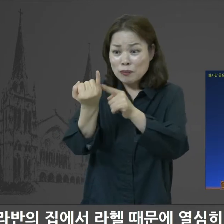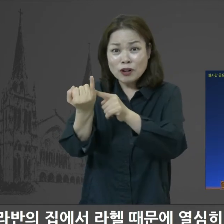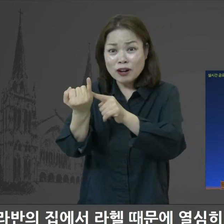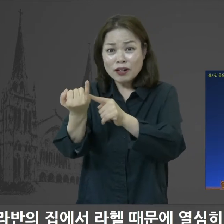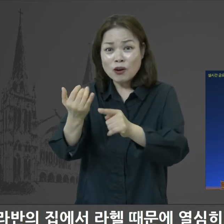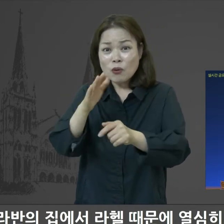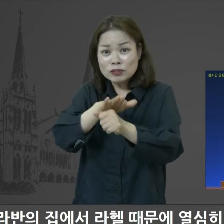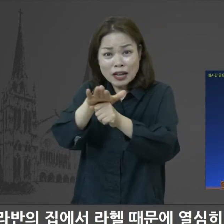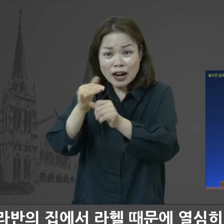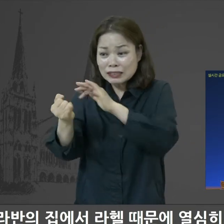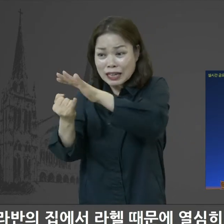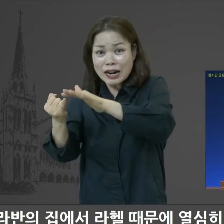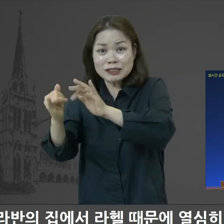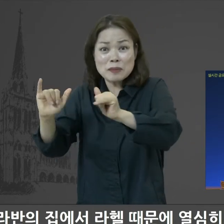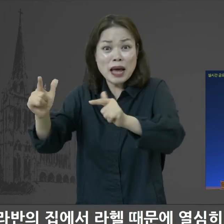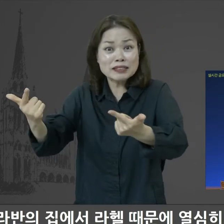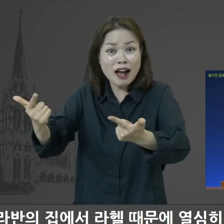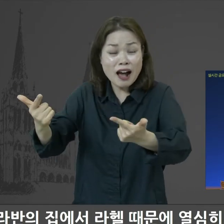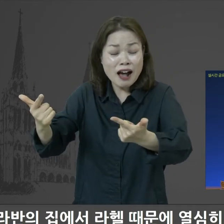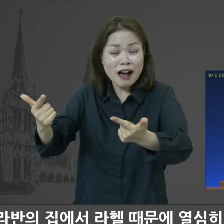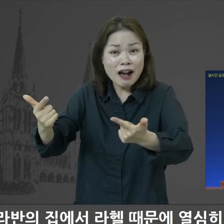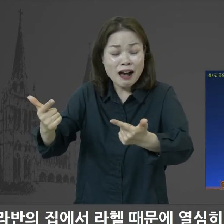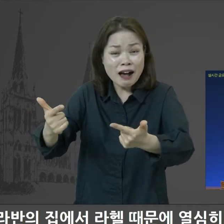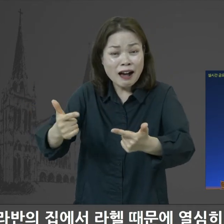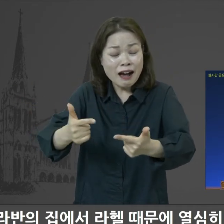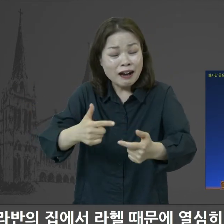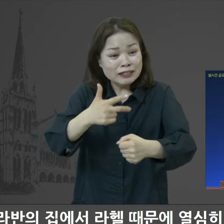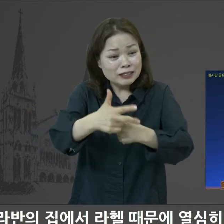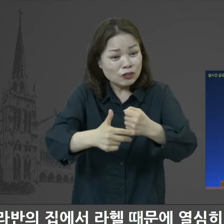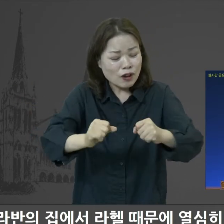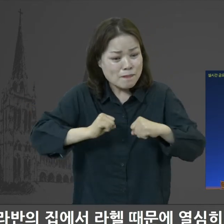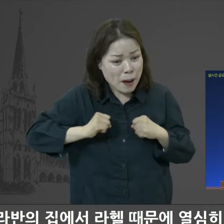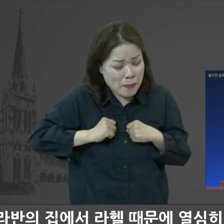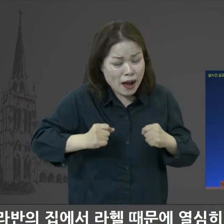이 느낌표가 뭐라고요? 헛것이다 이거예요.